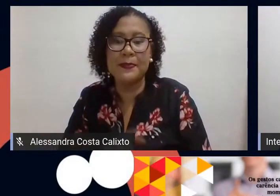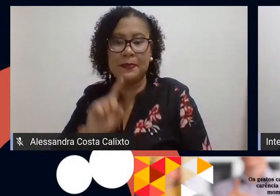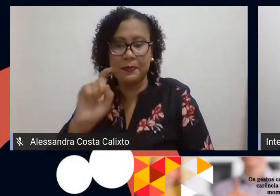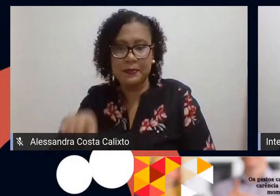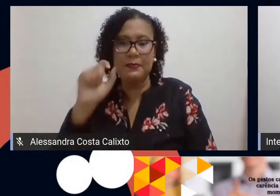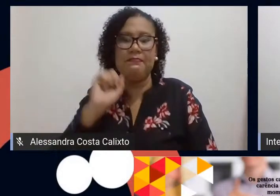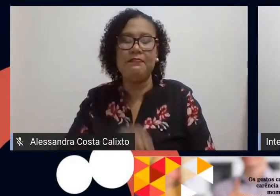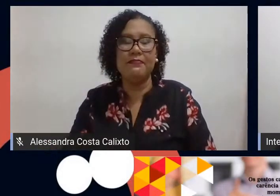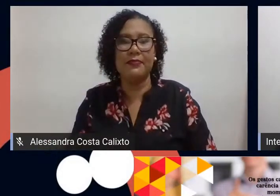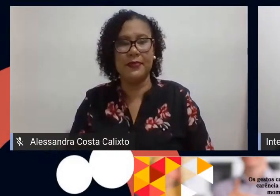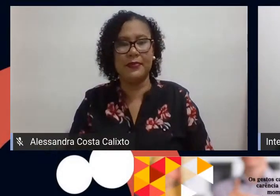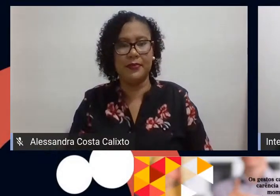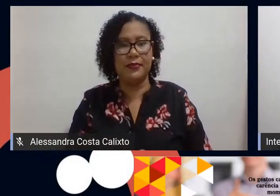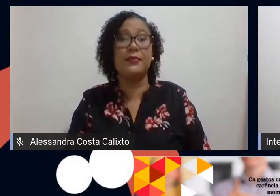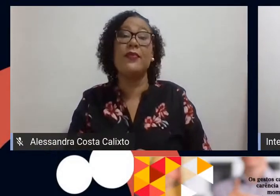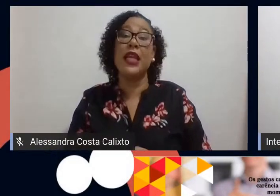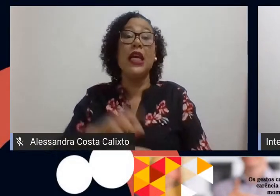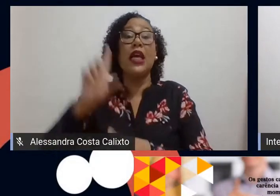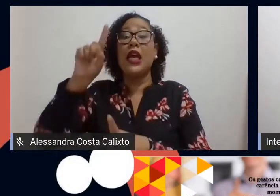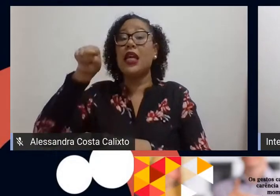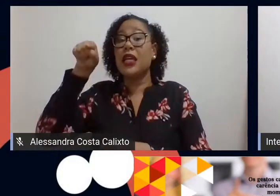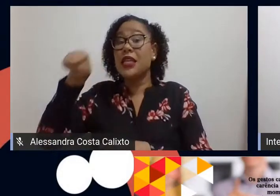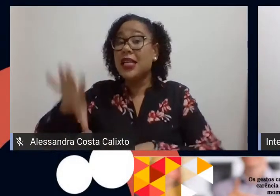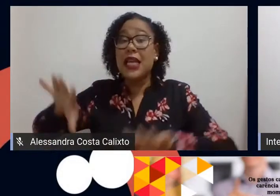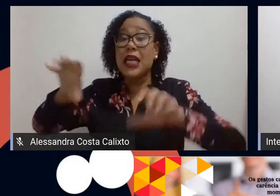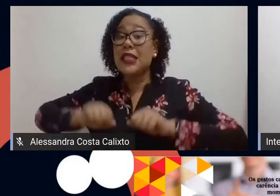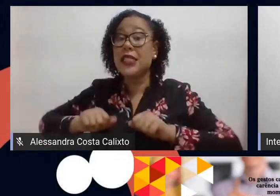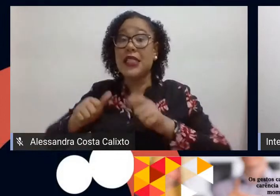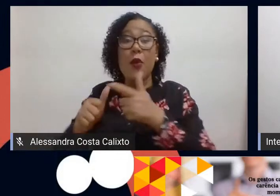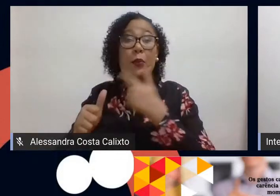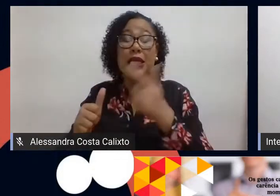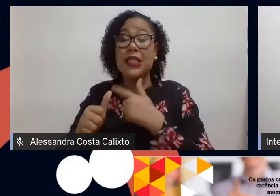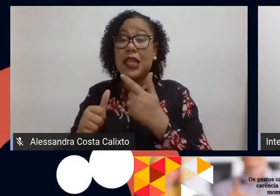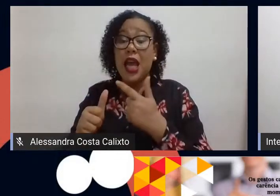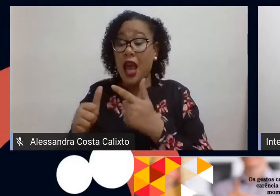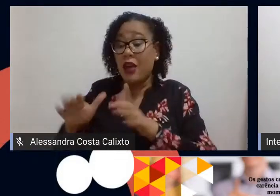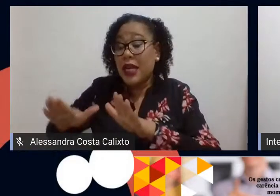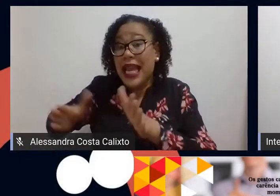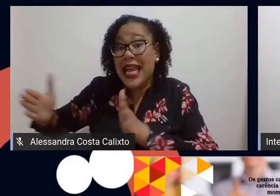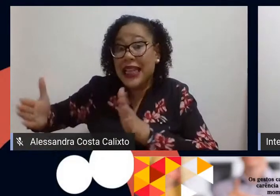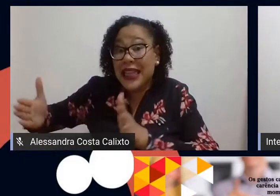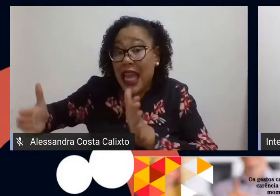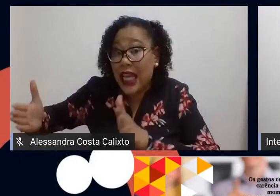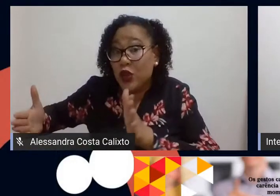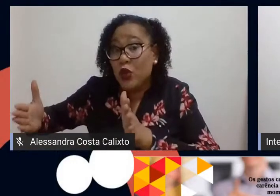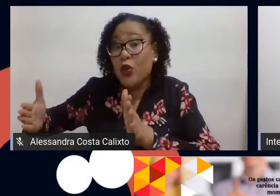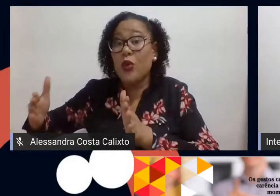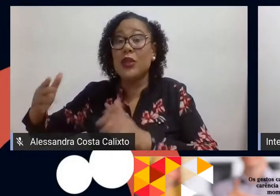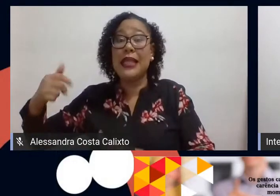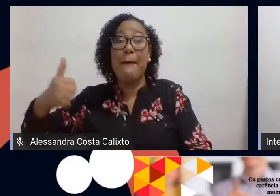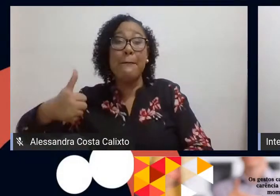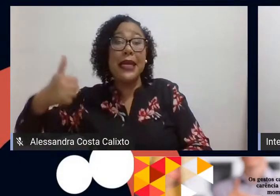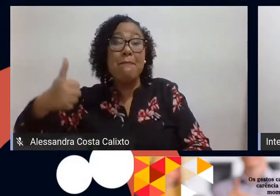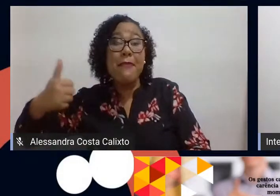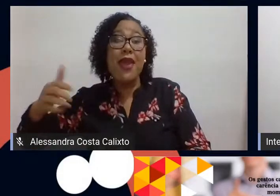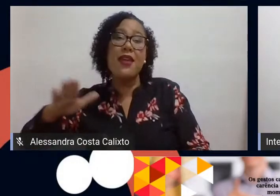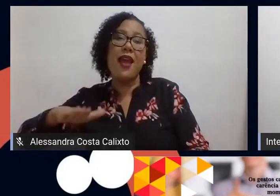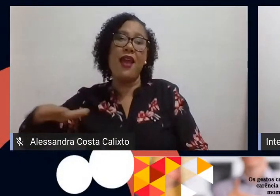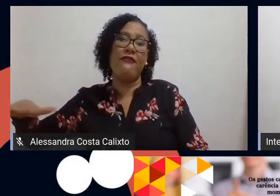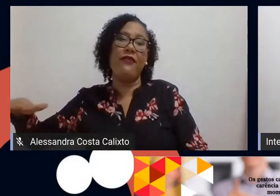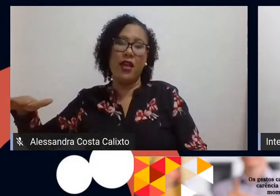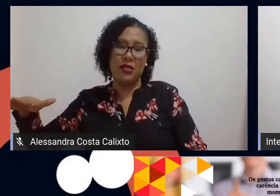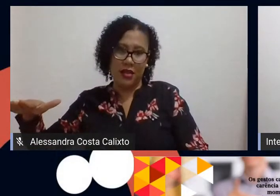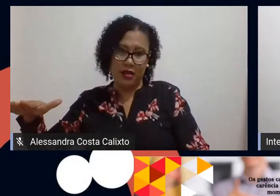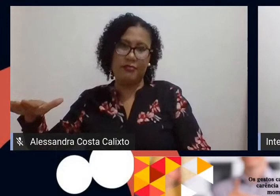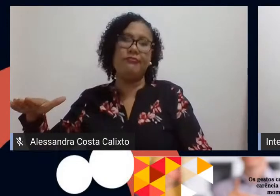ela precisa de um de uma aquisição da sua língua. Se se não há essa aquisição